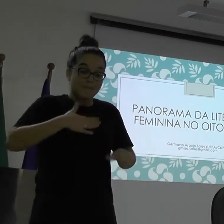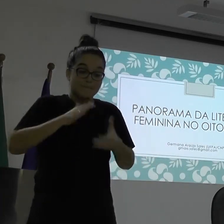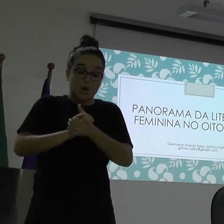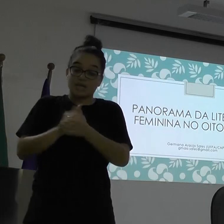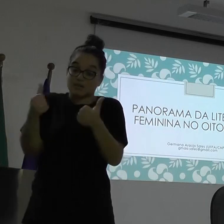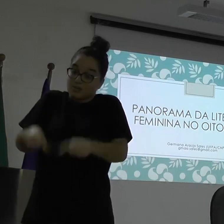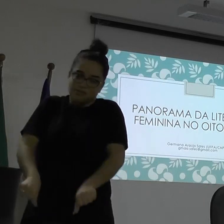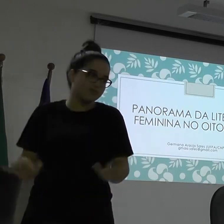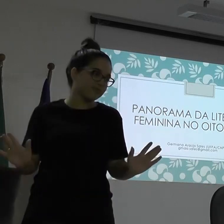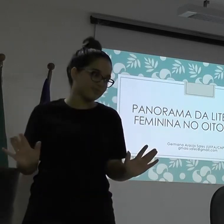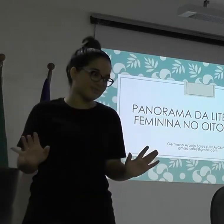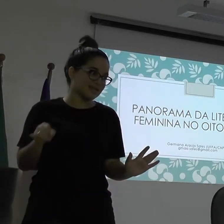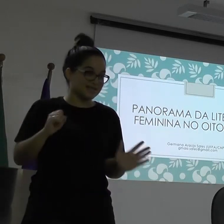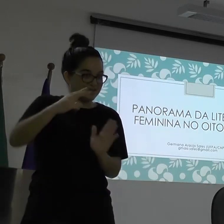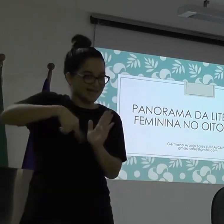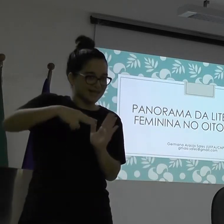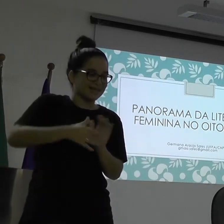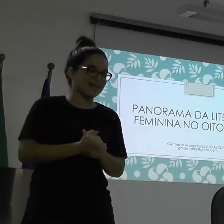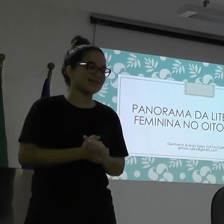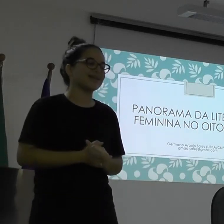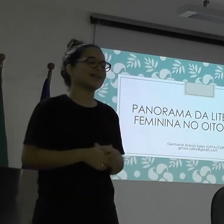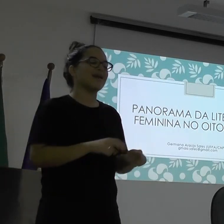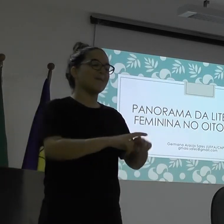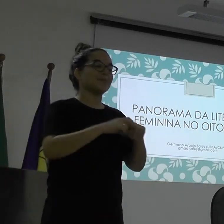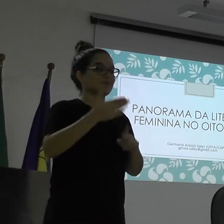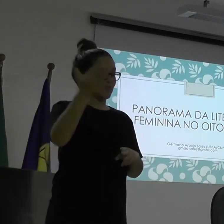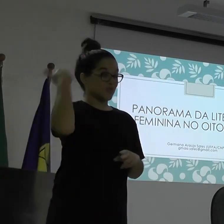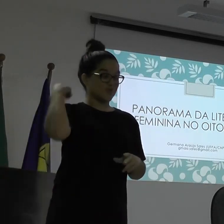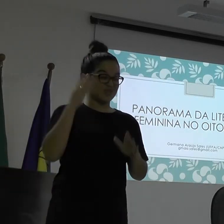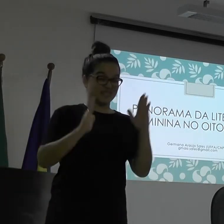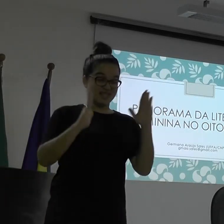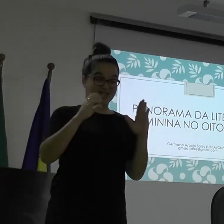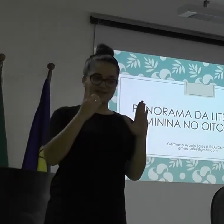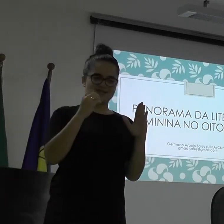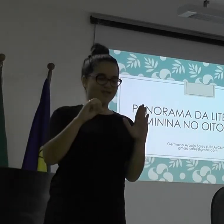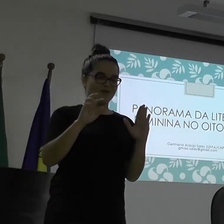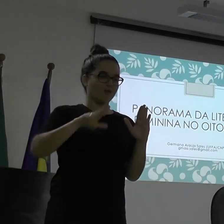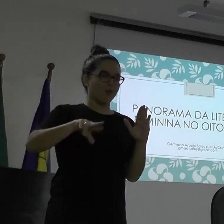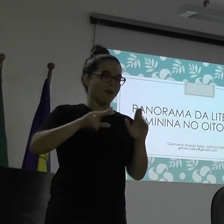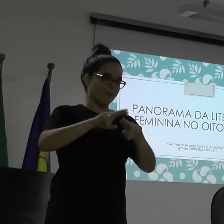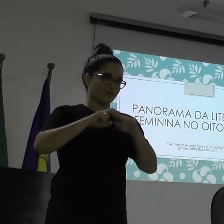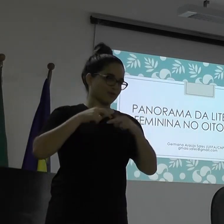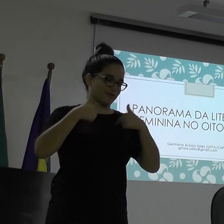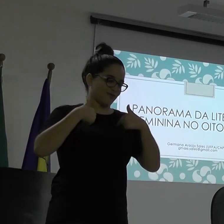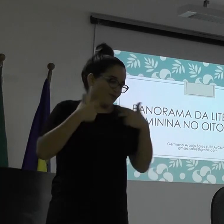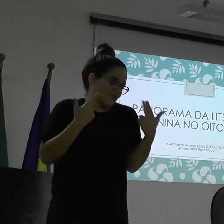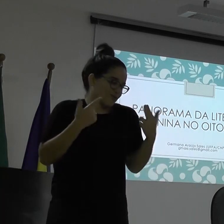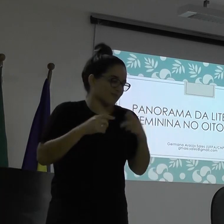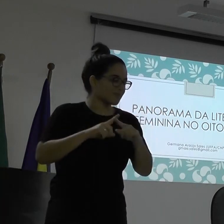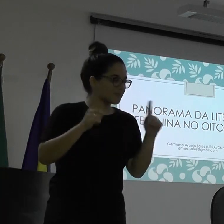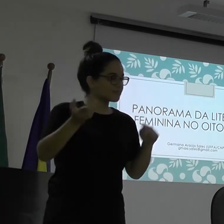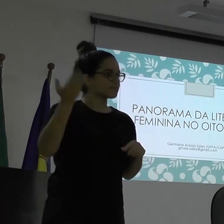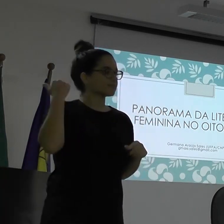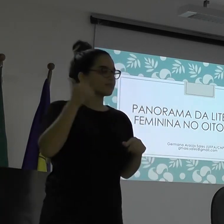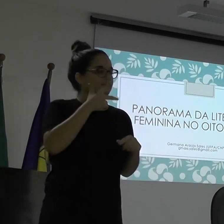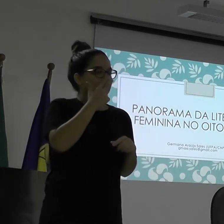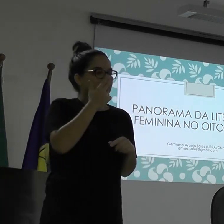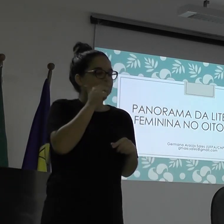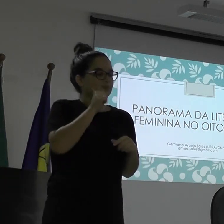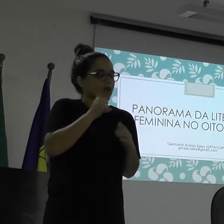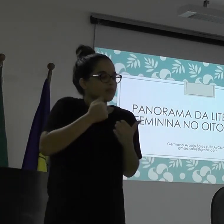Então, no século XIX não era por essa razão, mas elas se